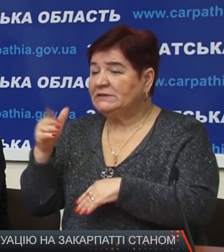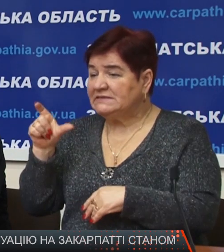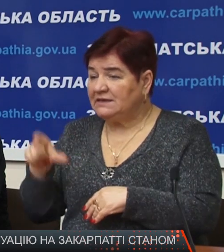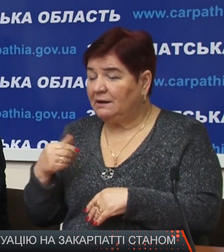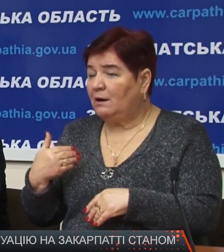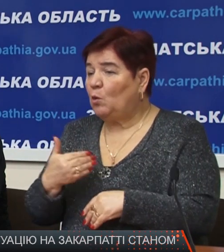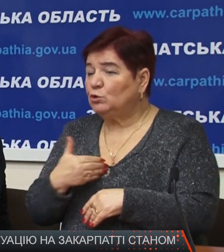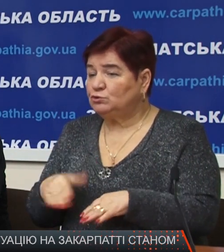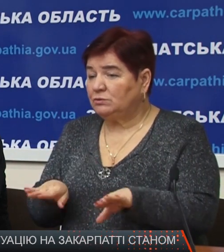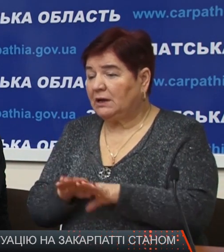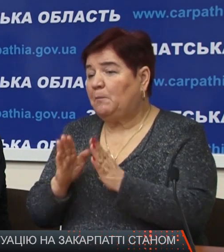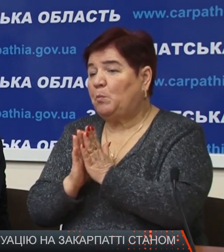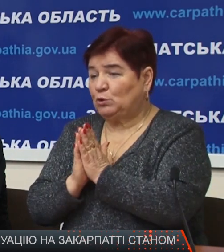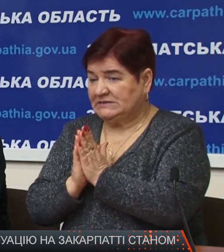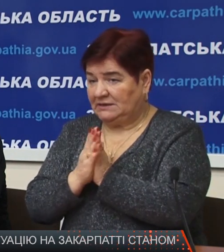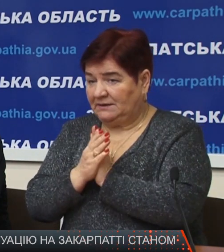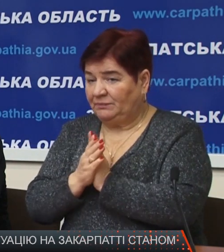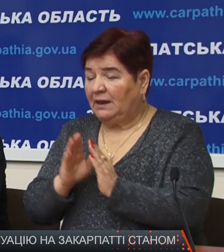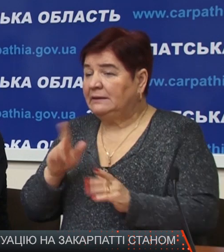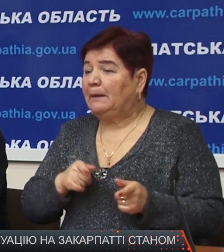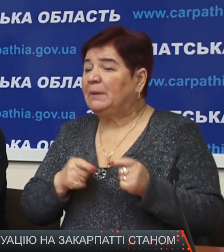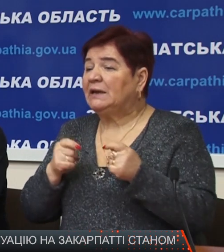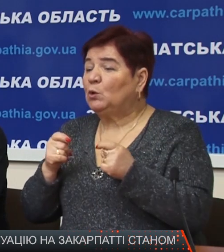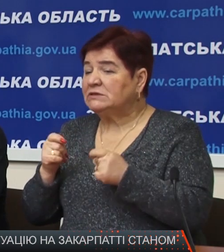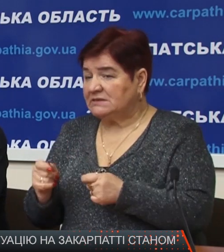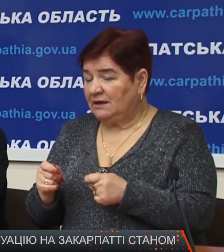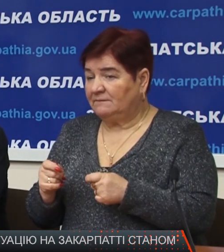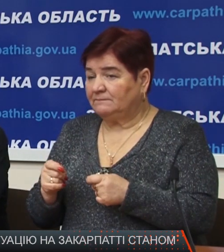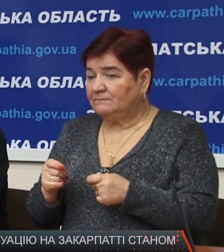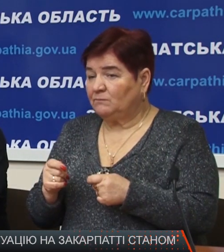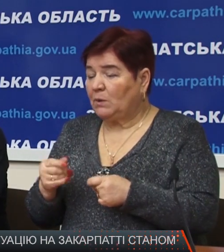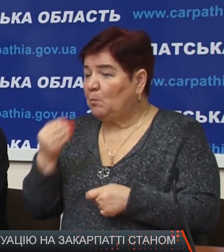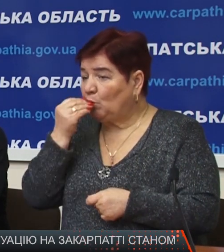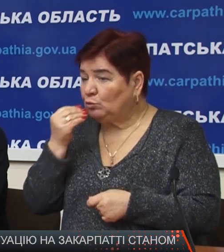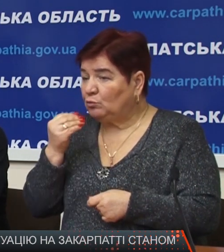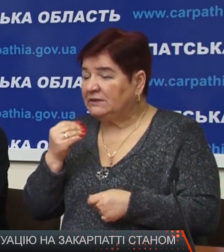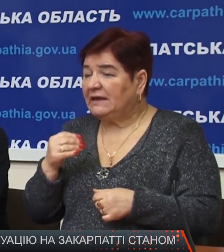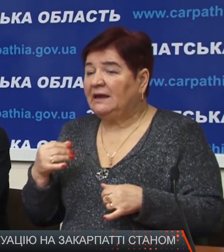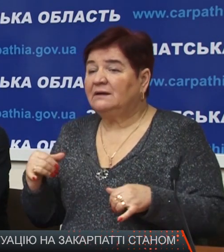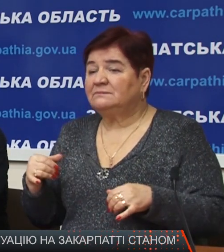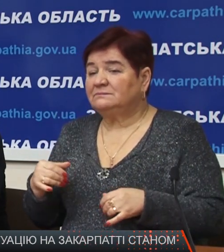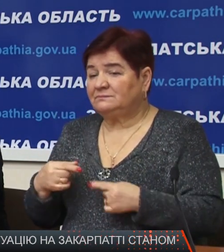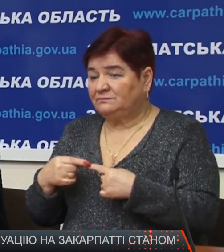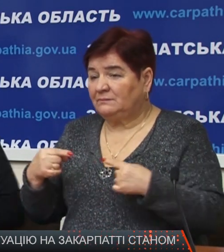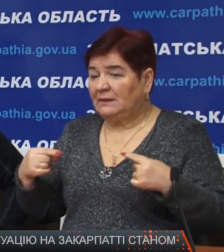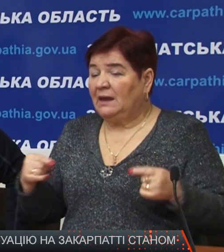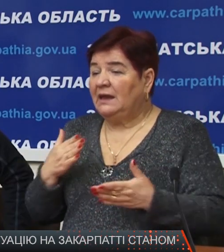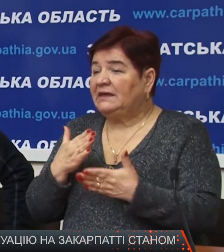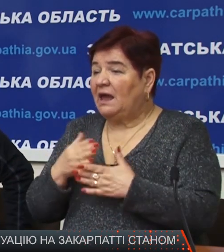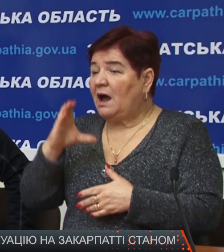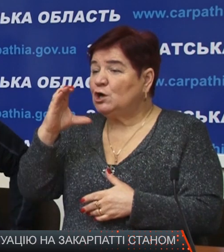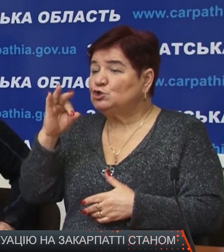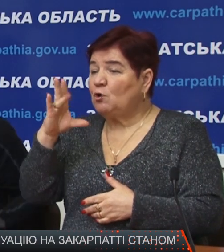Хочу також ще раз попросити, щоб не приносили продукти харчування. У нас є на вулиці Раковці Совине